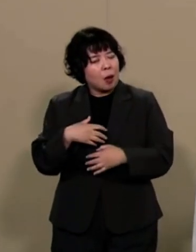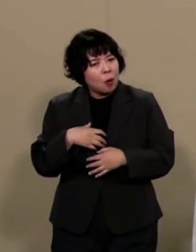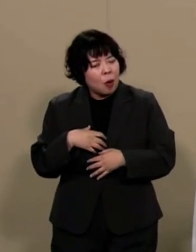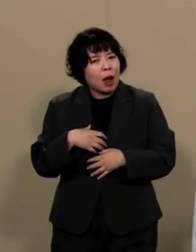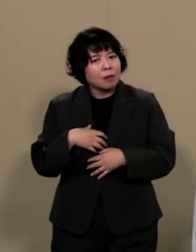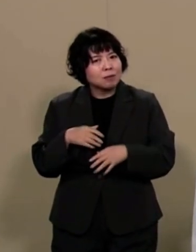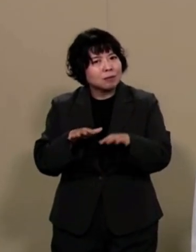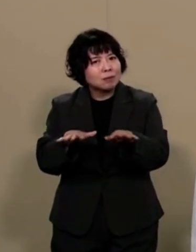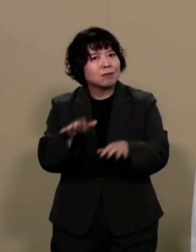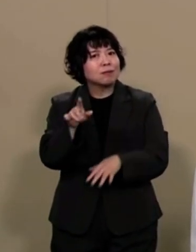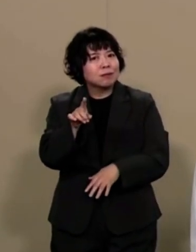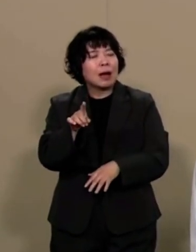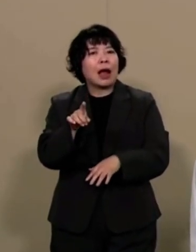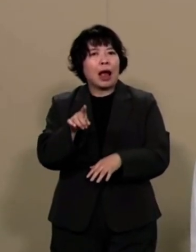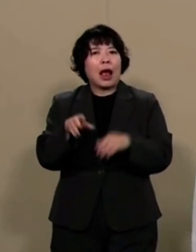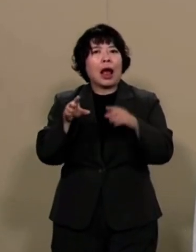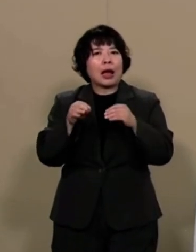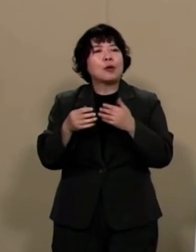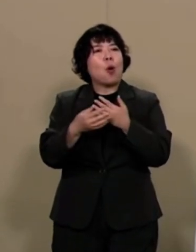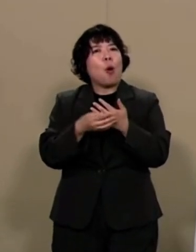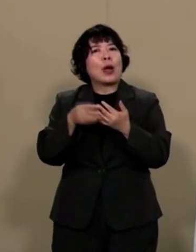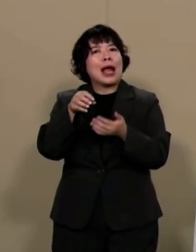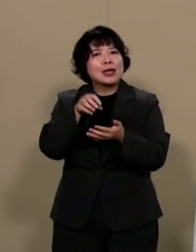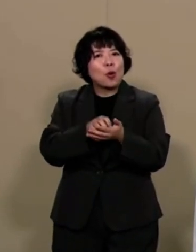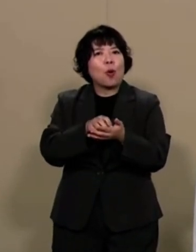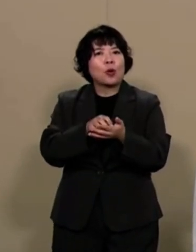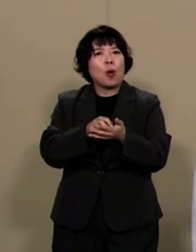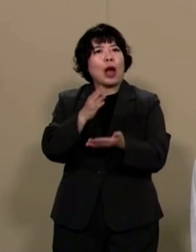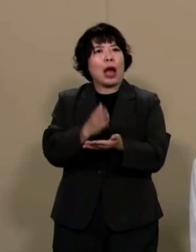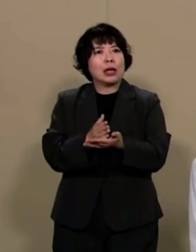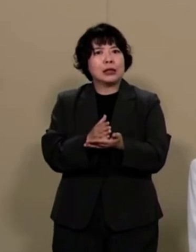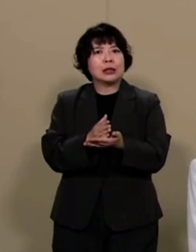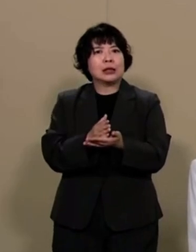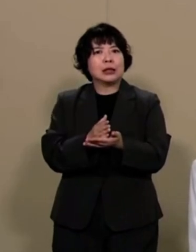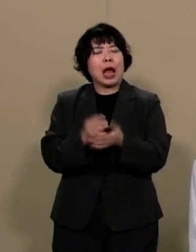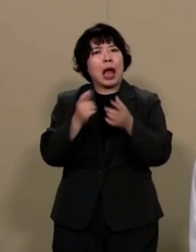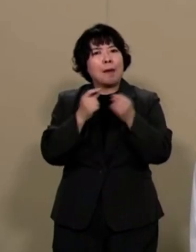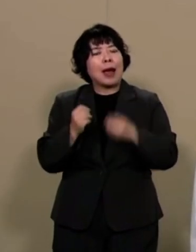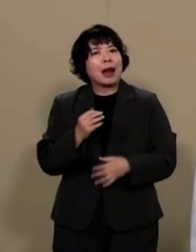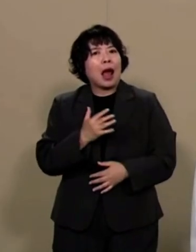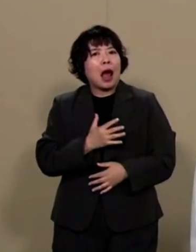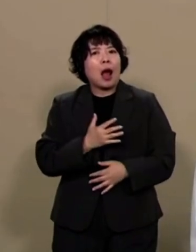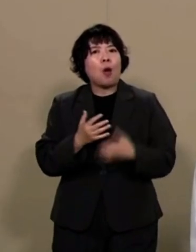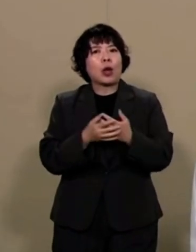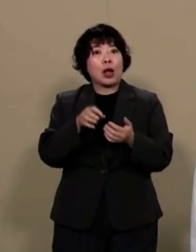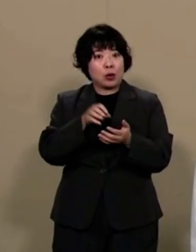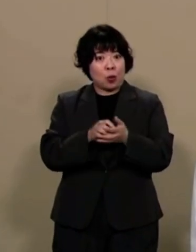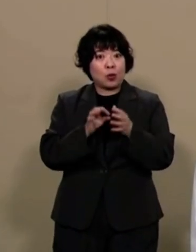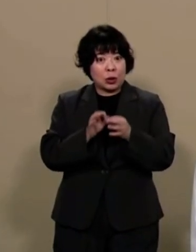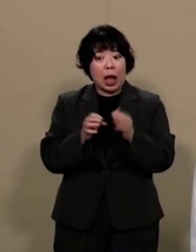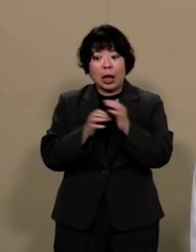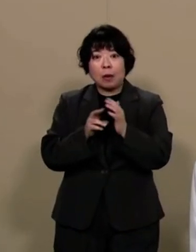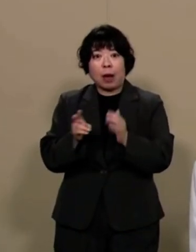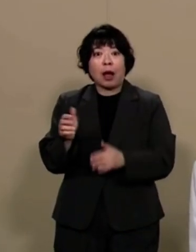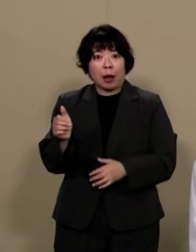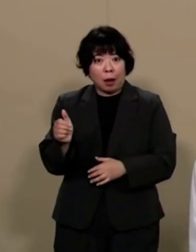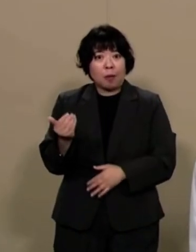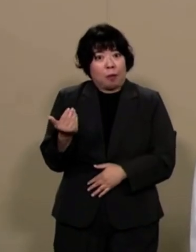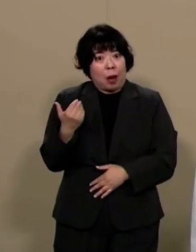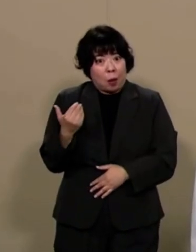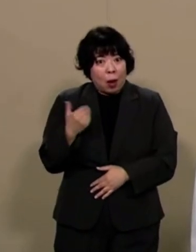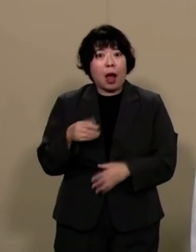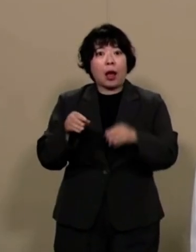広がってること神の保険証の廃止マイナ保険証について石場総理は紙の保険証